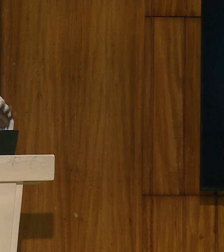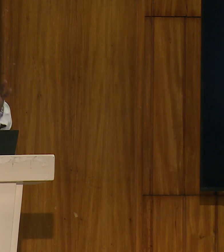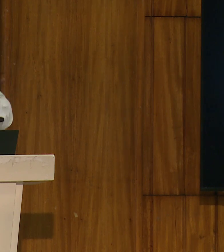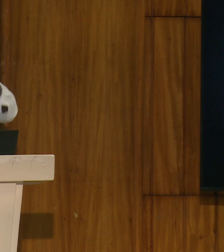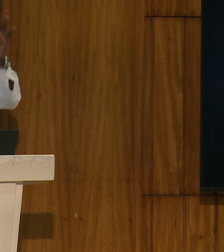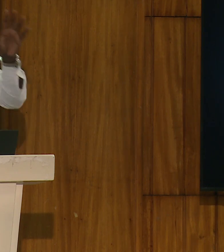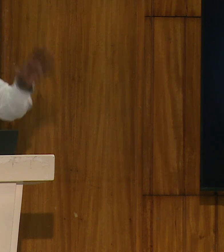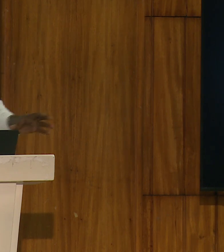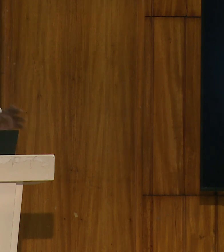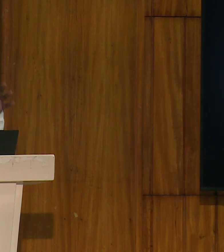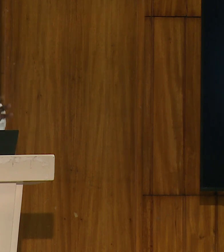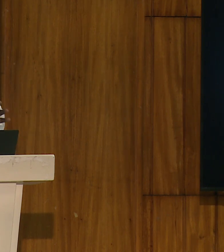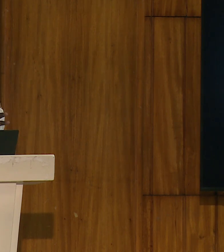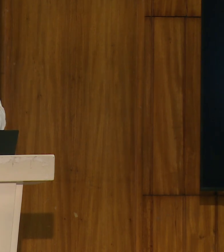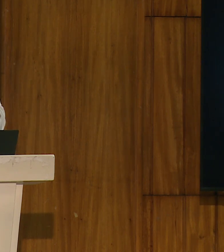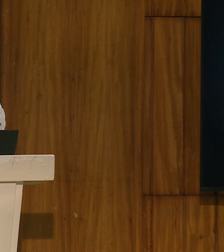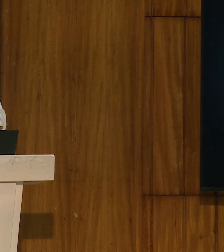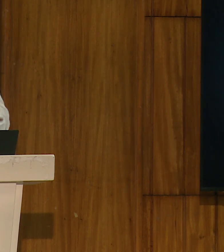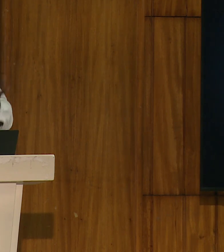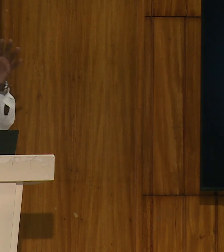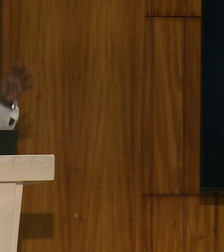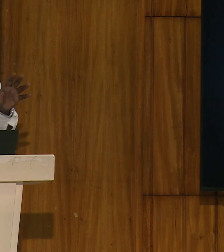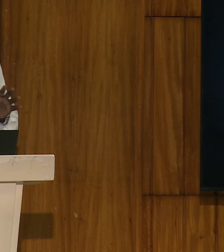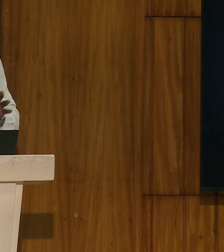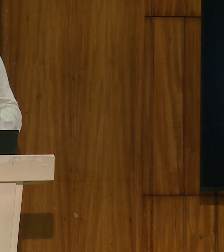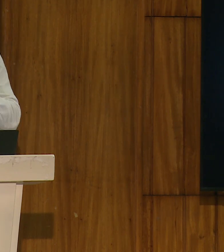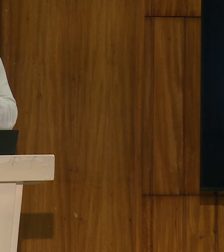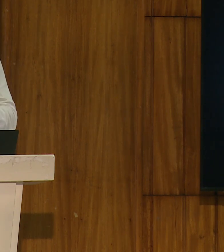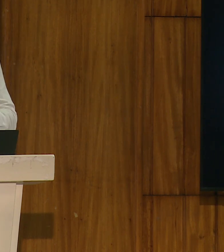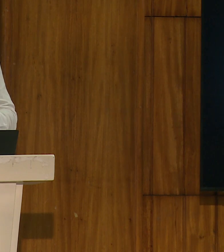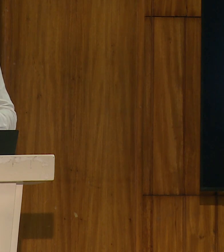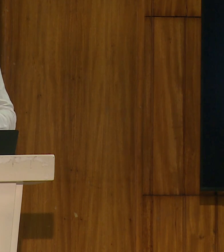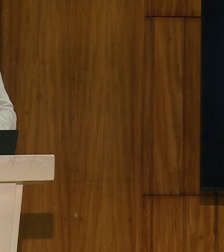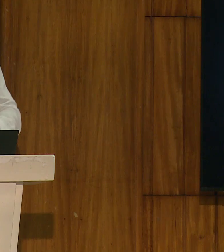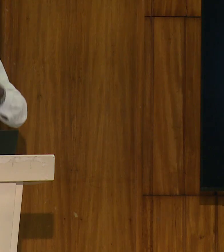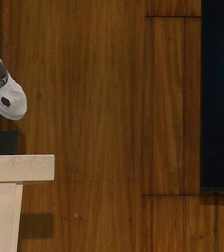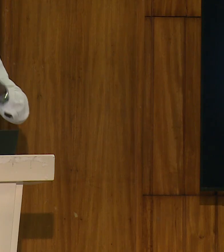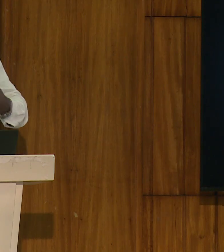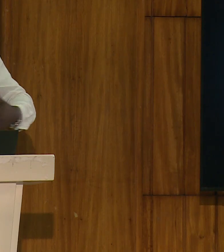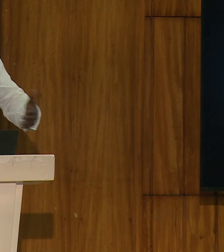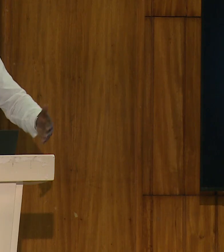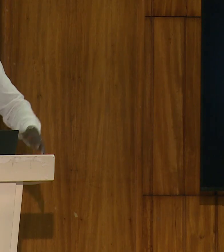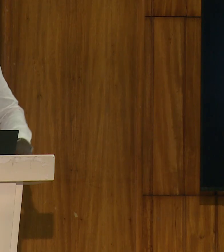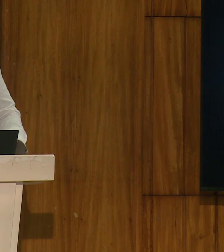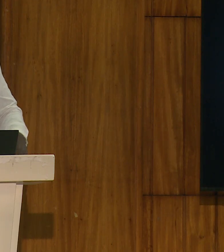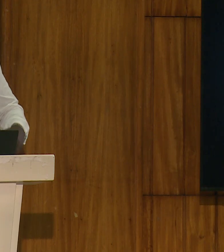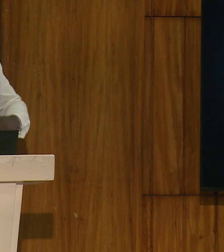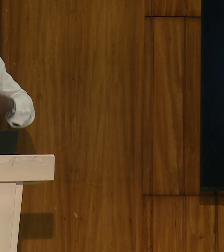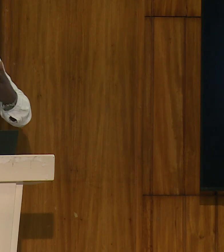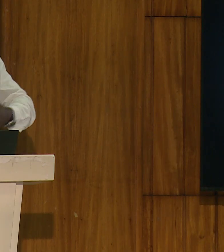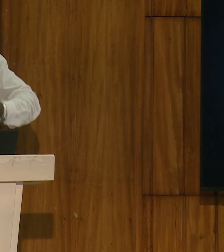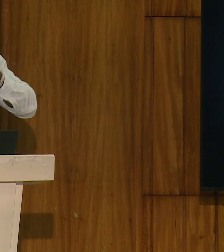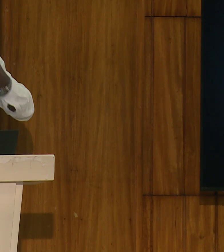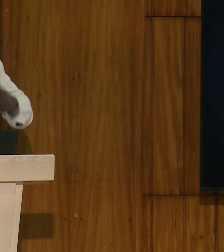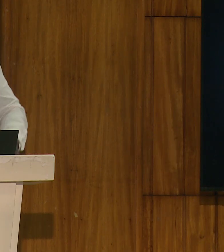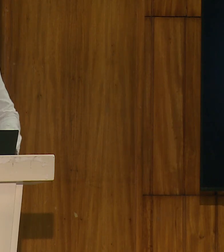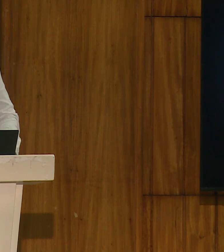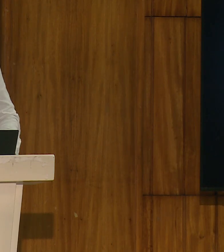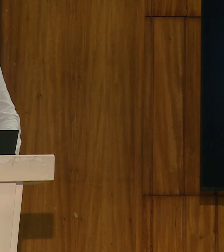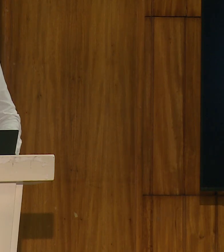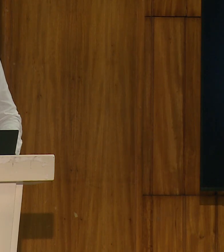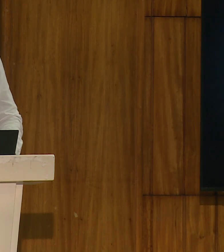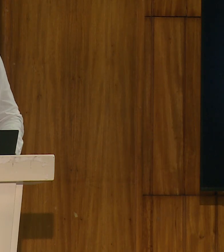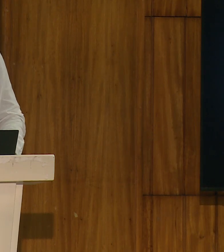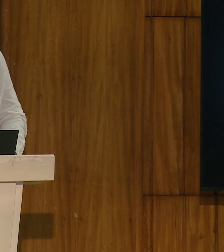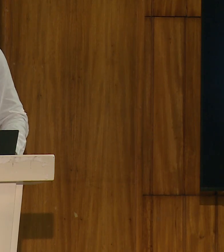los próximos pasos, esto es lo que nosotros preveemos en caso de tener una financiación. Queremos seguir propiciando la atención